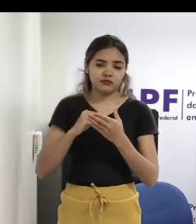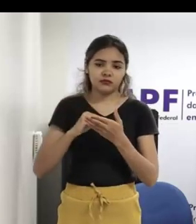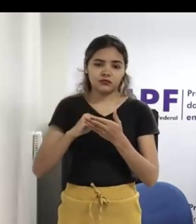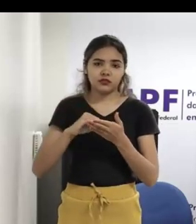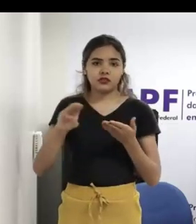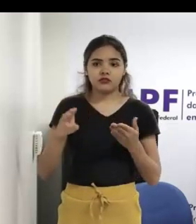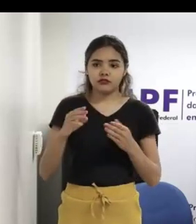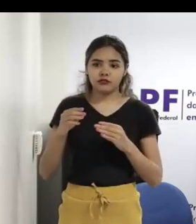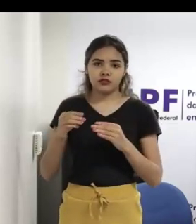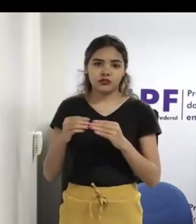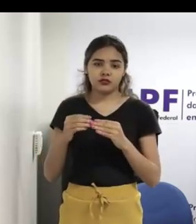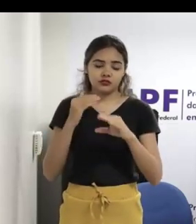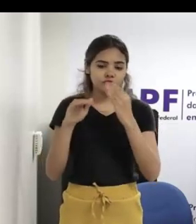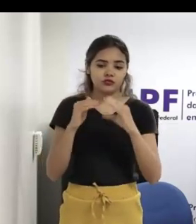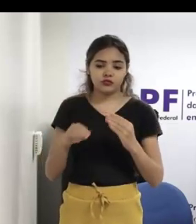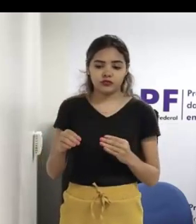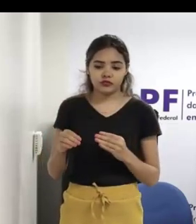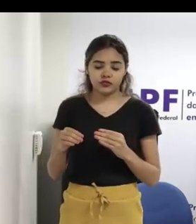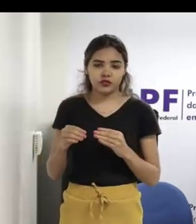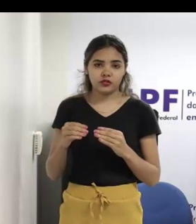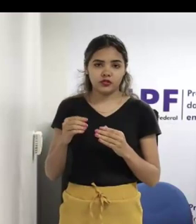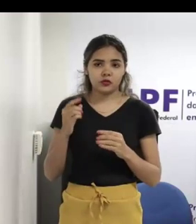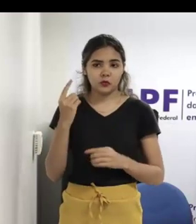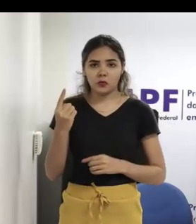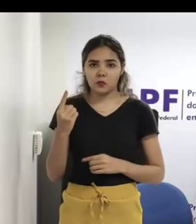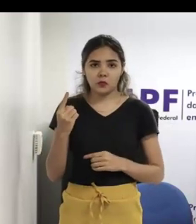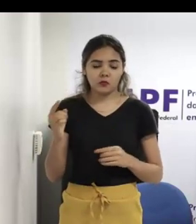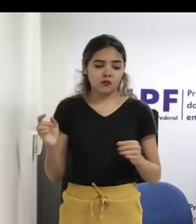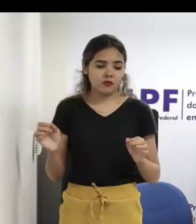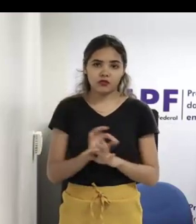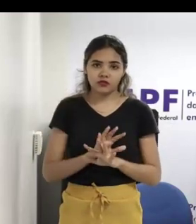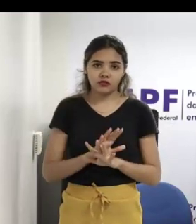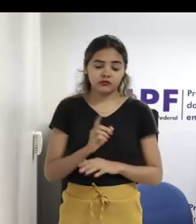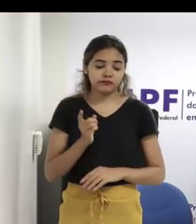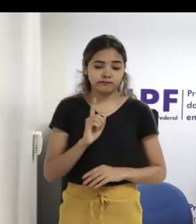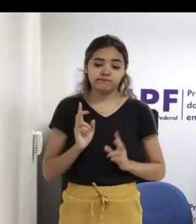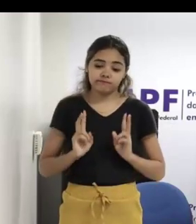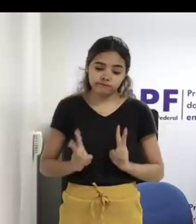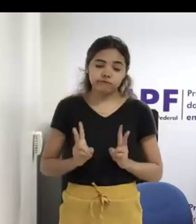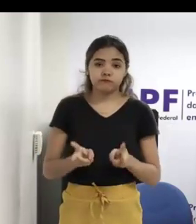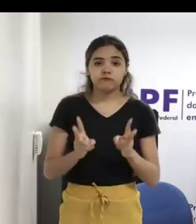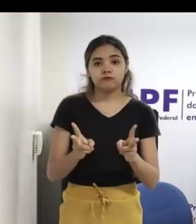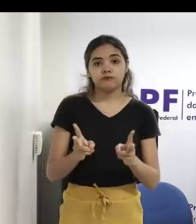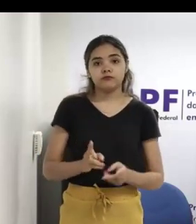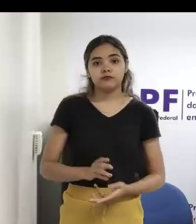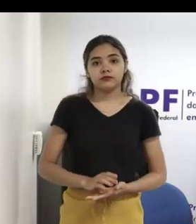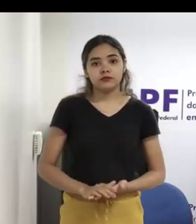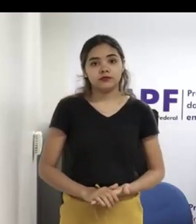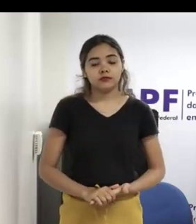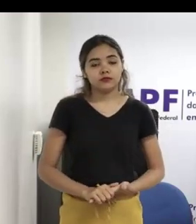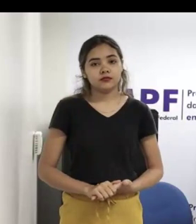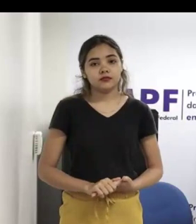perigosa como bem pontuado aqui são criminosos e quando a gente US o tuam em flagrantes que traz pra